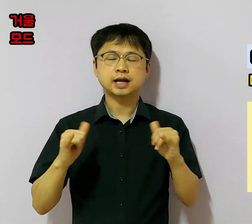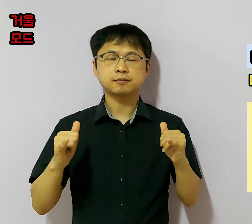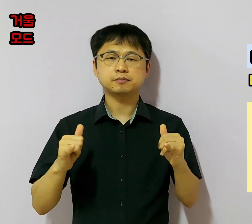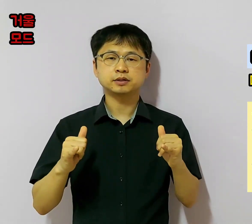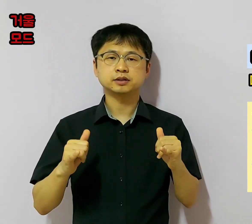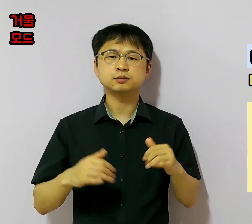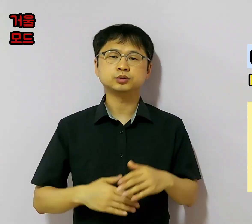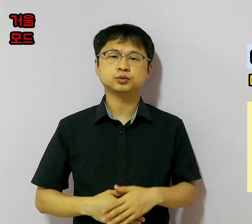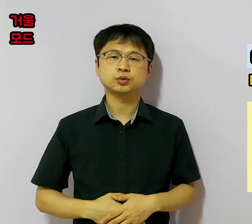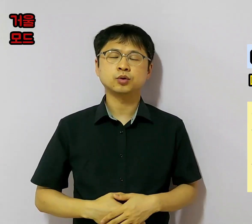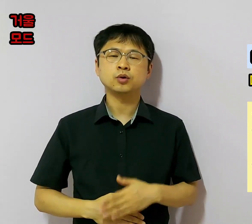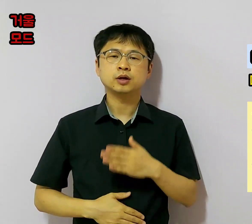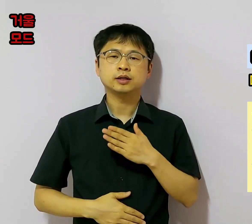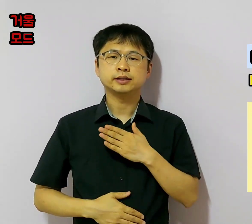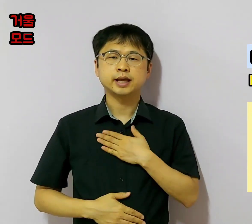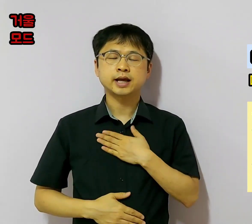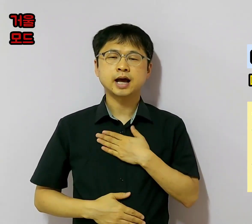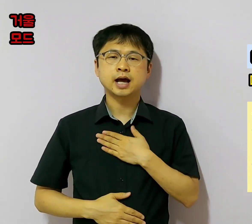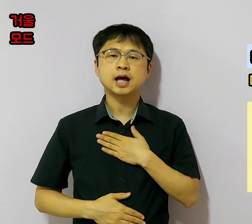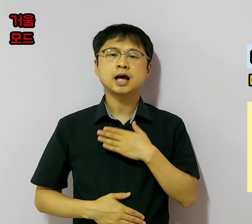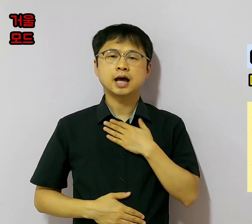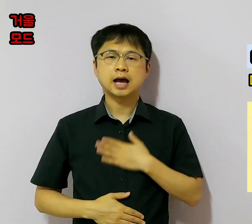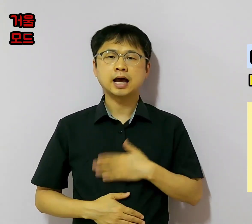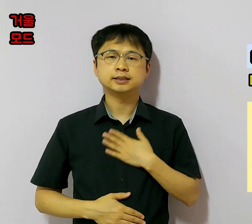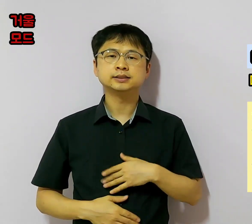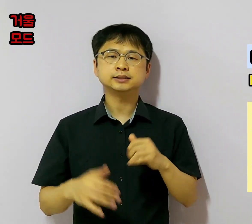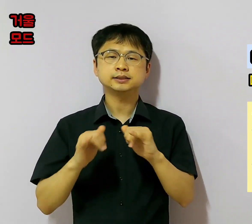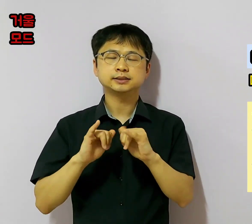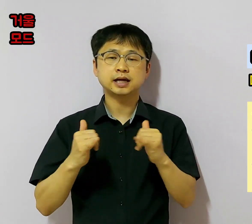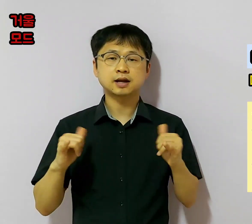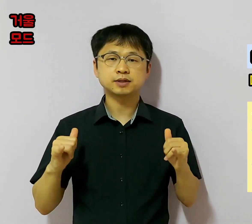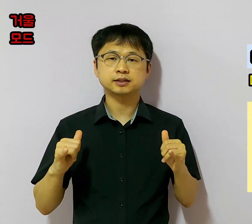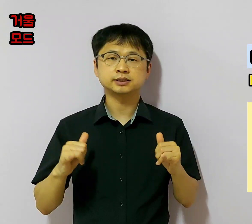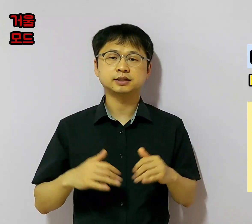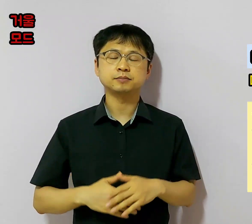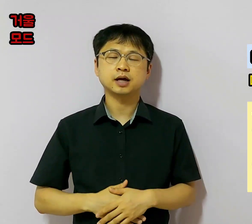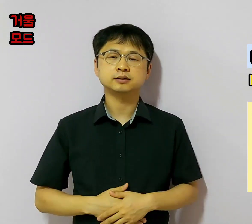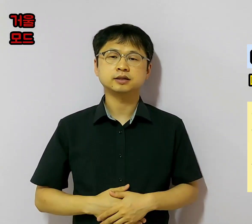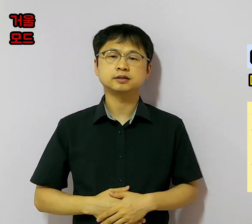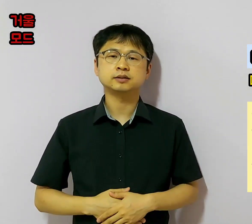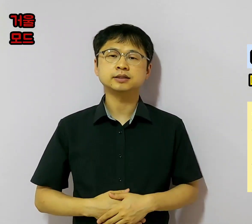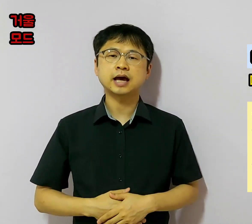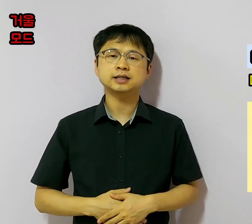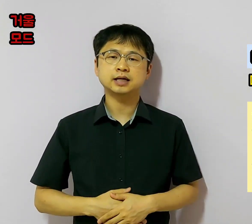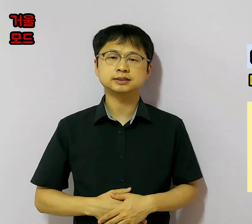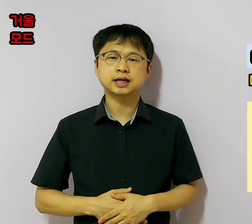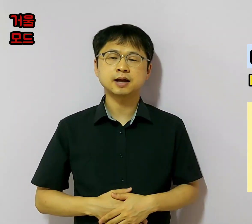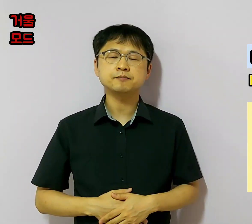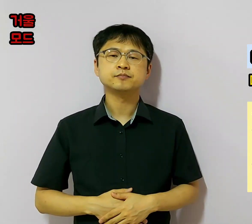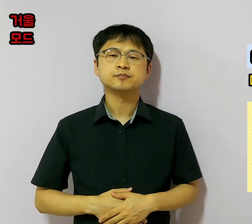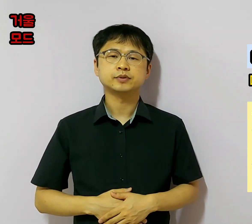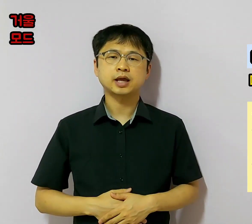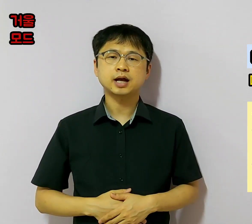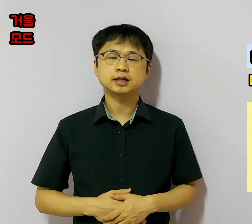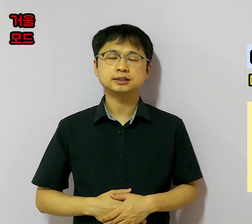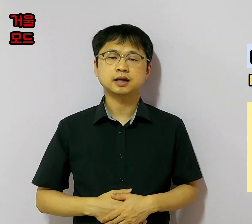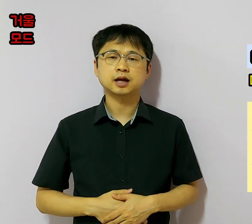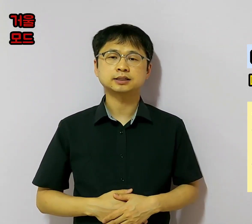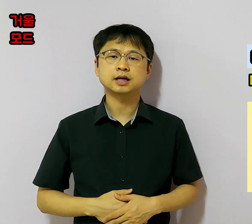사람 하면은 기본적으로 내가 아는 사람이란 뜻이 됩니다. 근데 여기는 나를 아는 사람, 내가 아는 사람 가사가